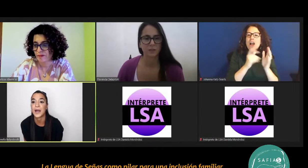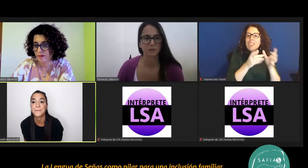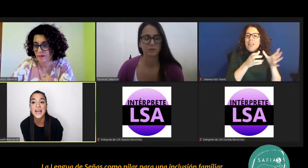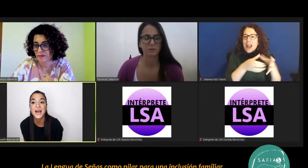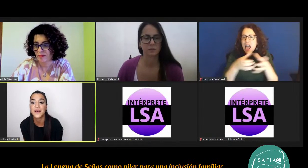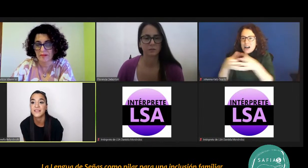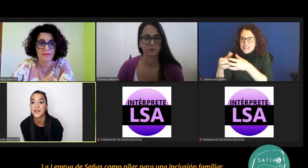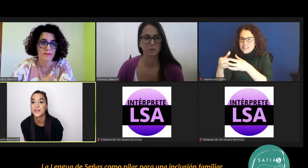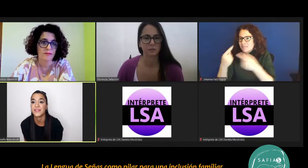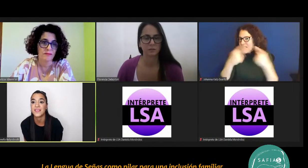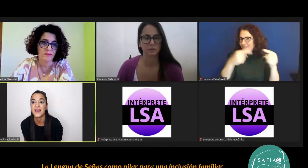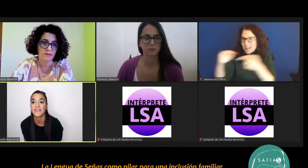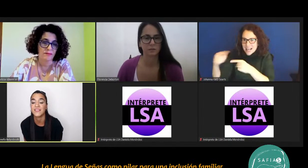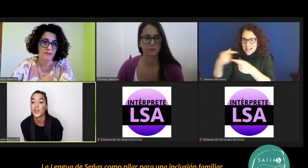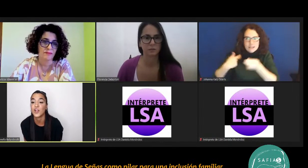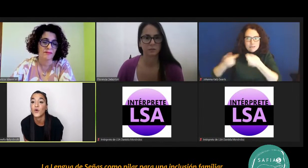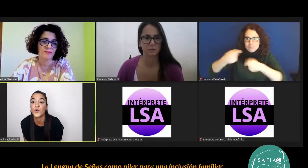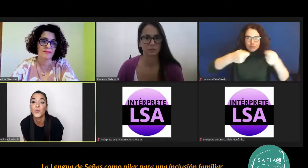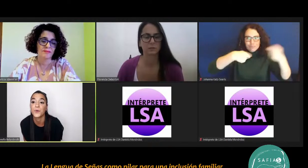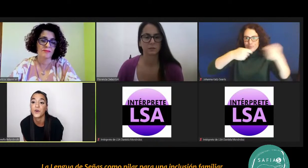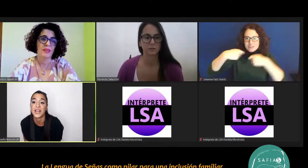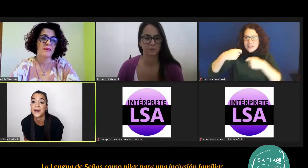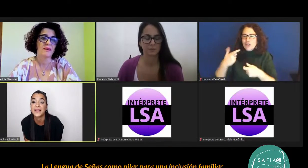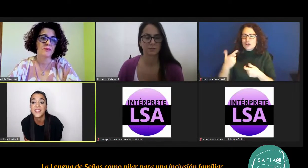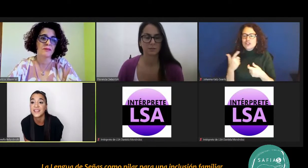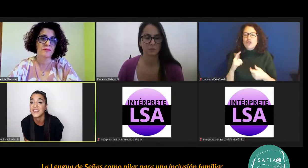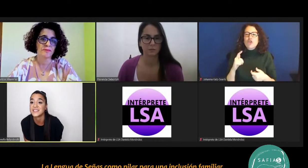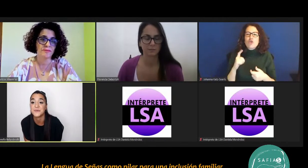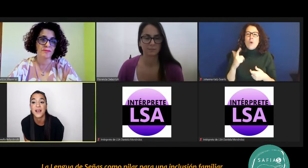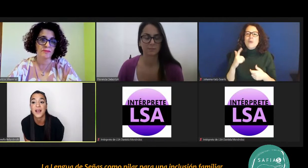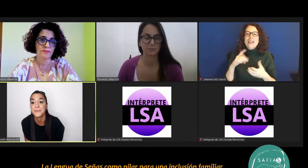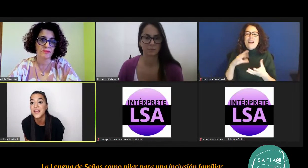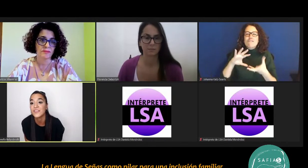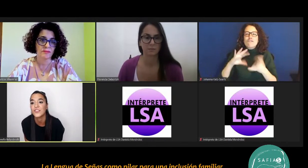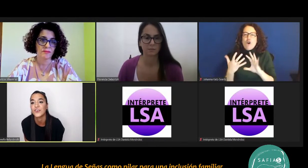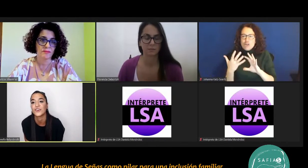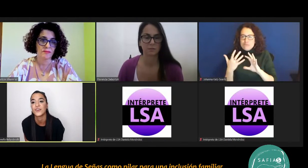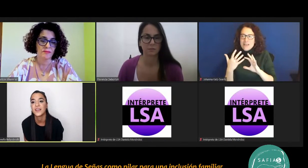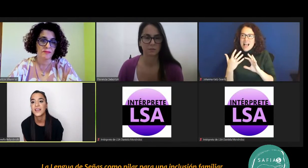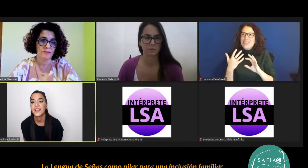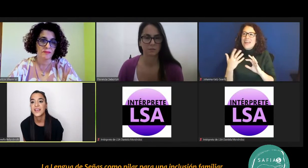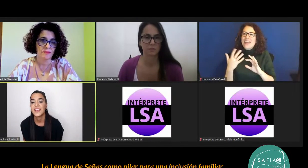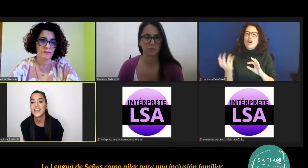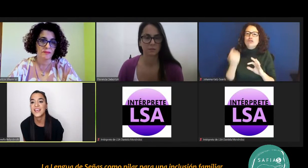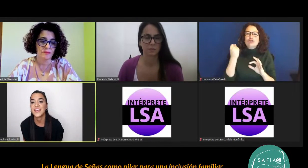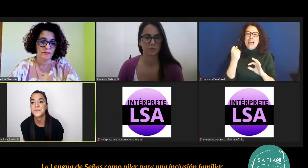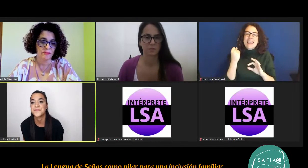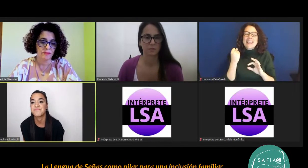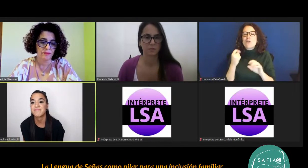mismos, cambiaban, dependían de los grupos, de las materias, iban cambiando.